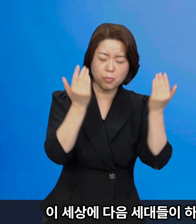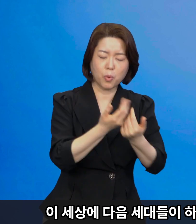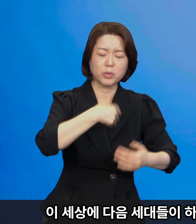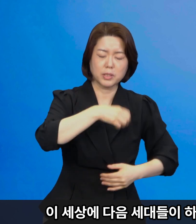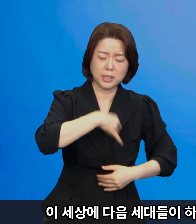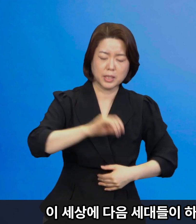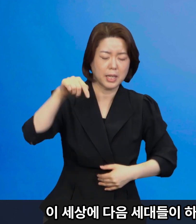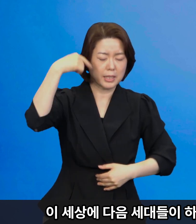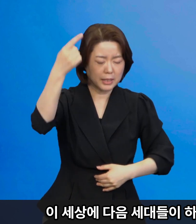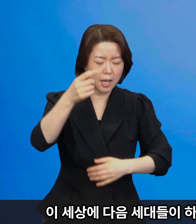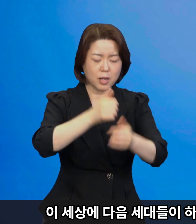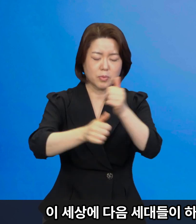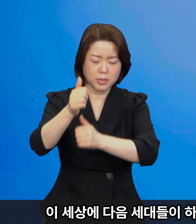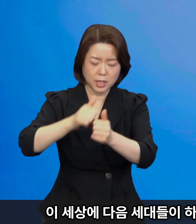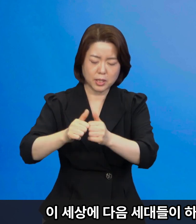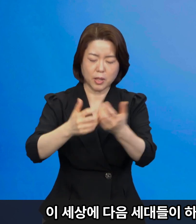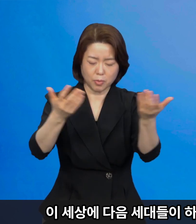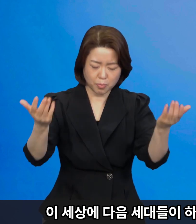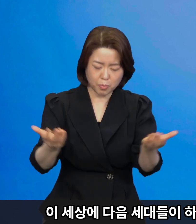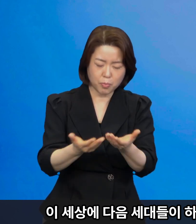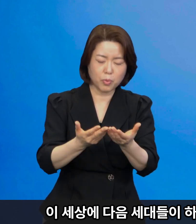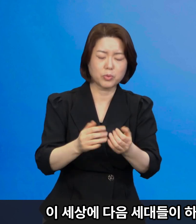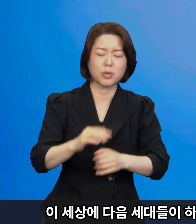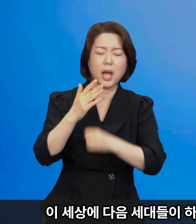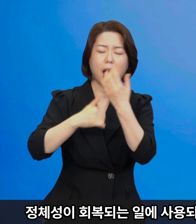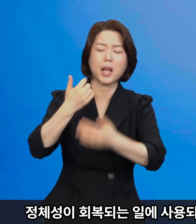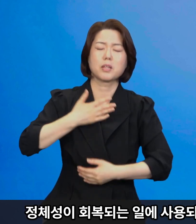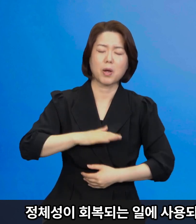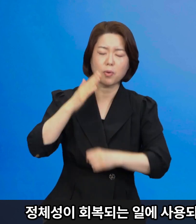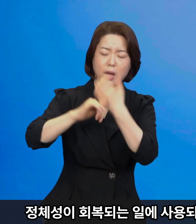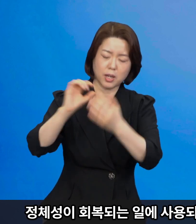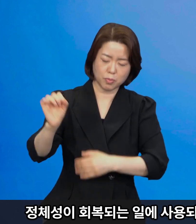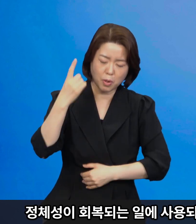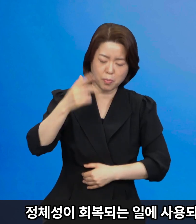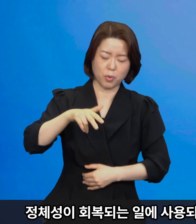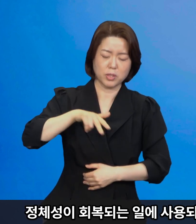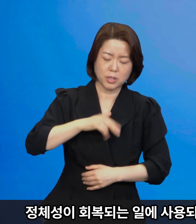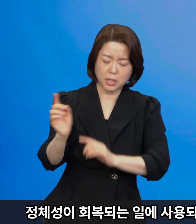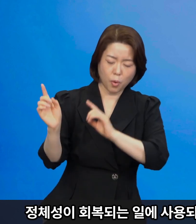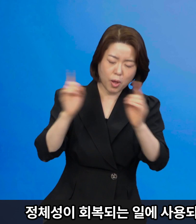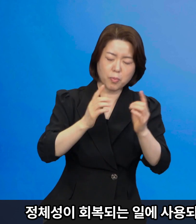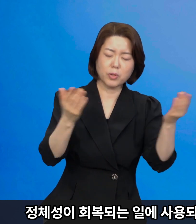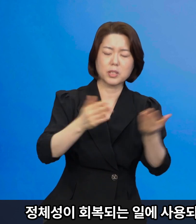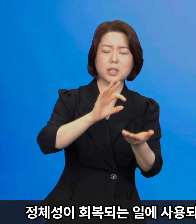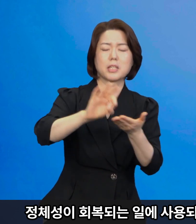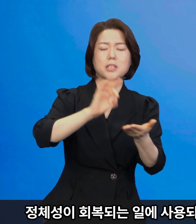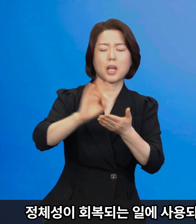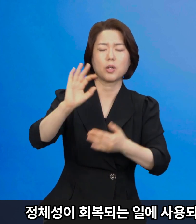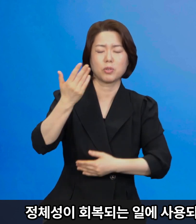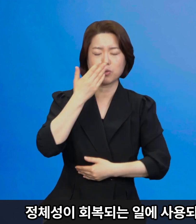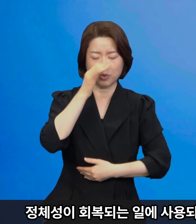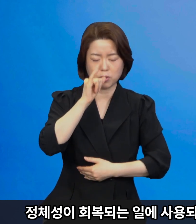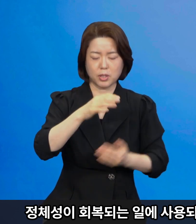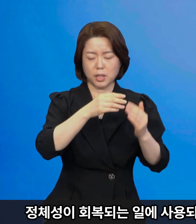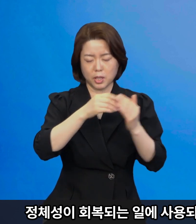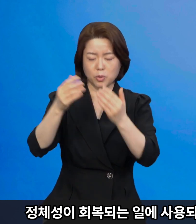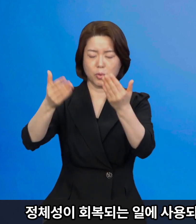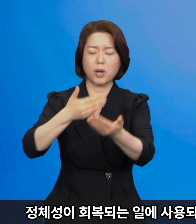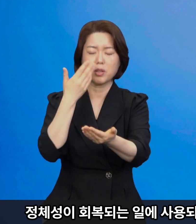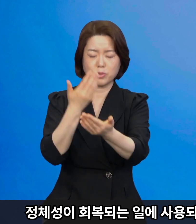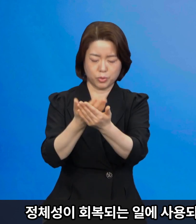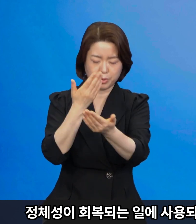다음 세대들이 하나님을 알고 하나님으로 말미암아 정체성이 회복되는 일에 사용되어 줄 수 있도록